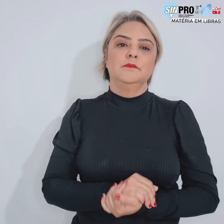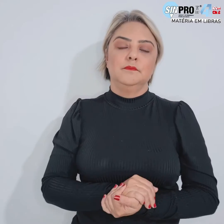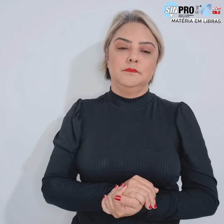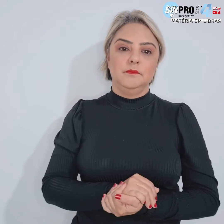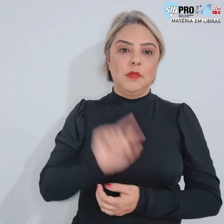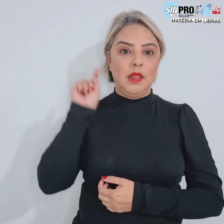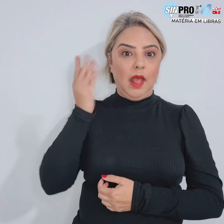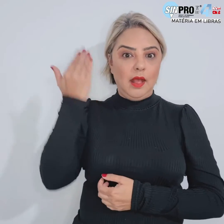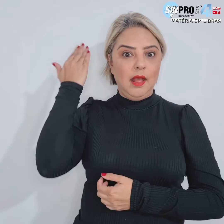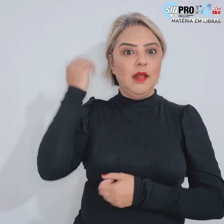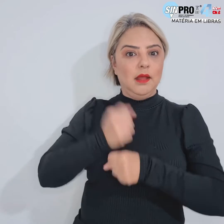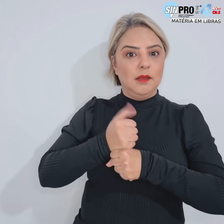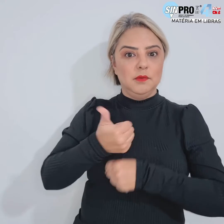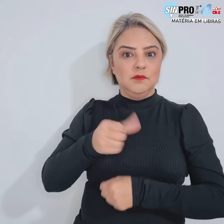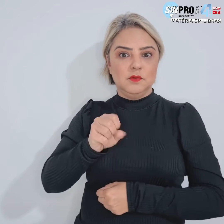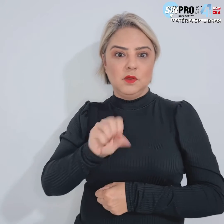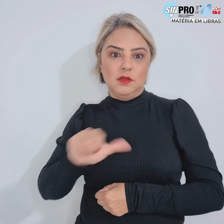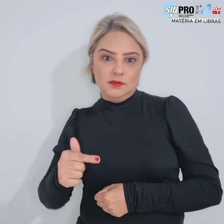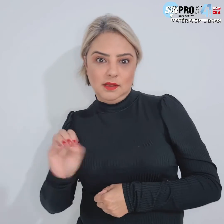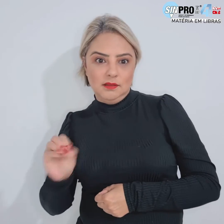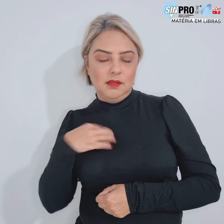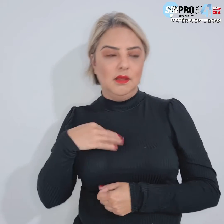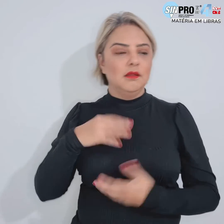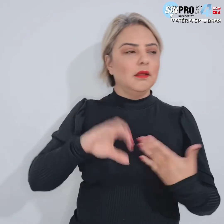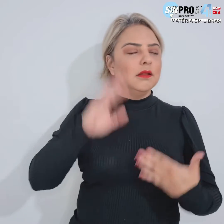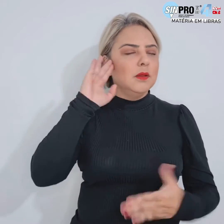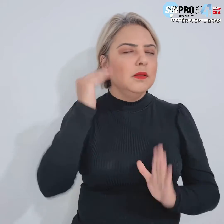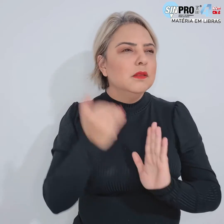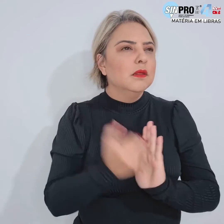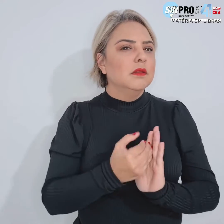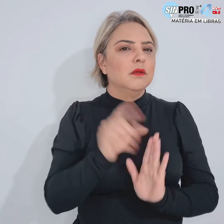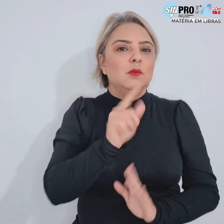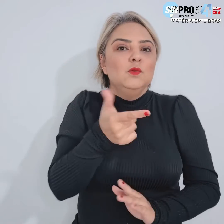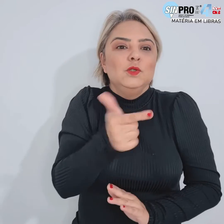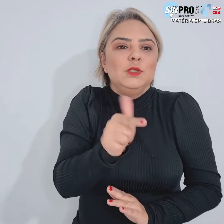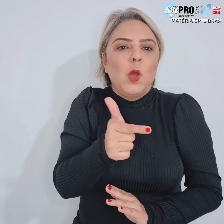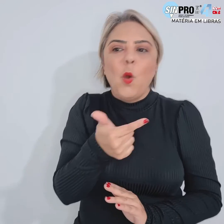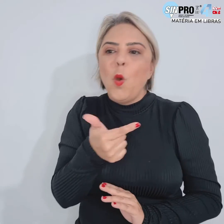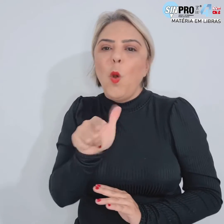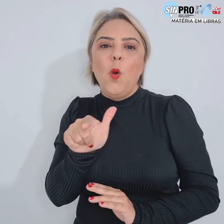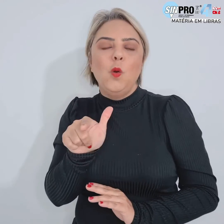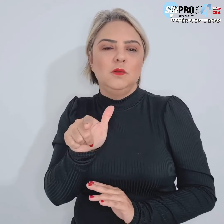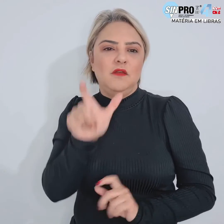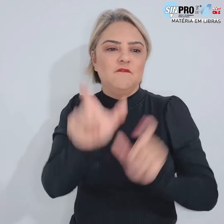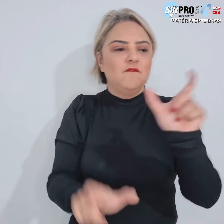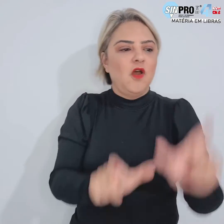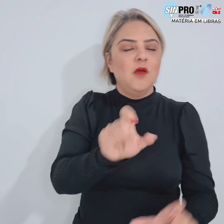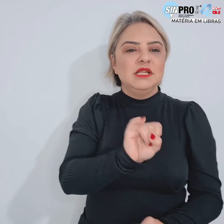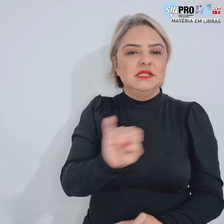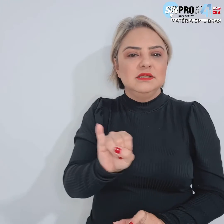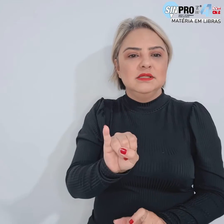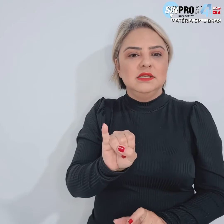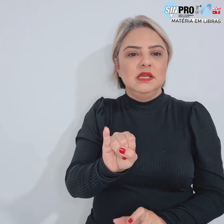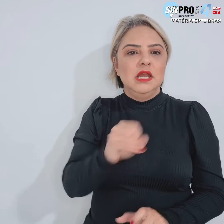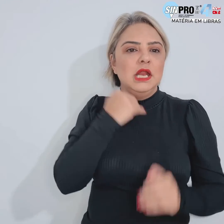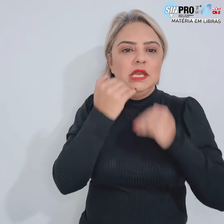Naquela época, a categoria entendeu que não havia outro jeito, senão ninguém soltar a mão